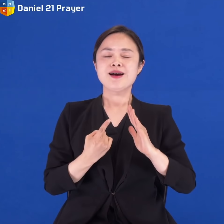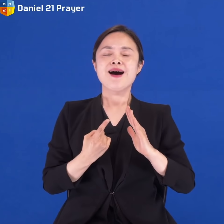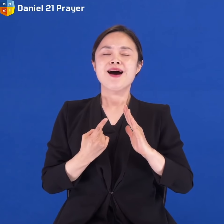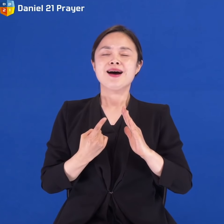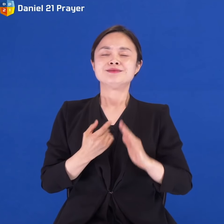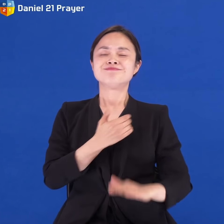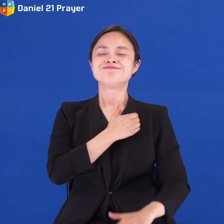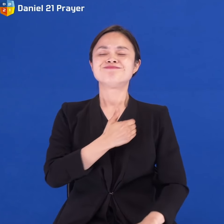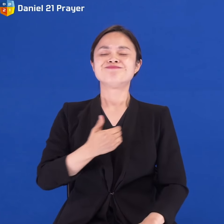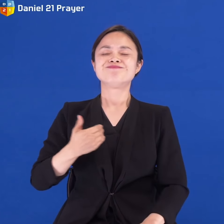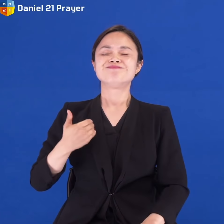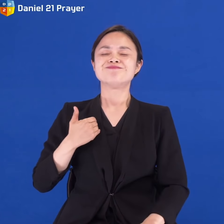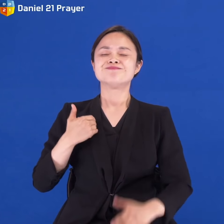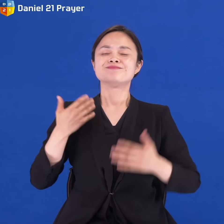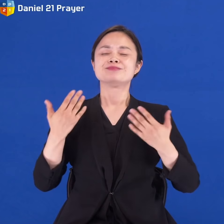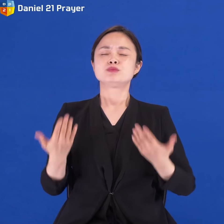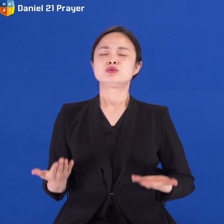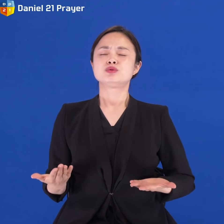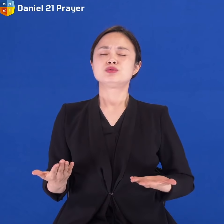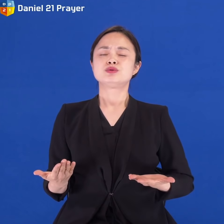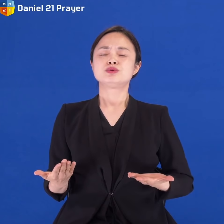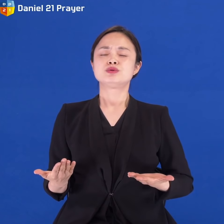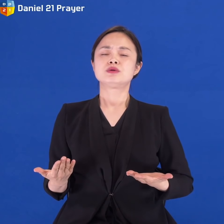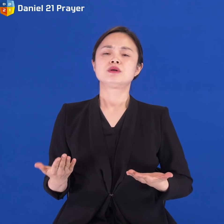존재감이 없다는 건